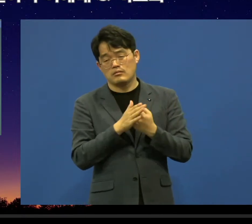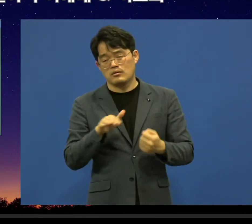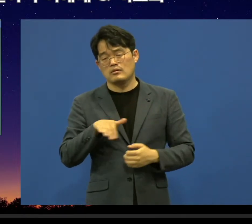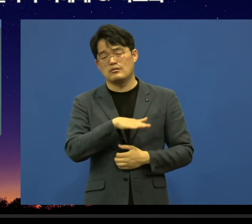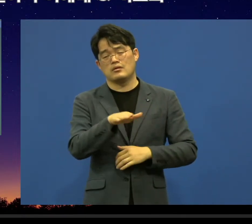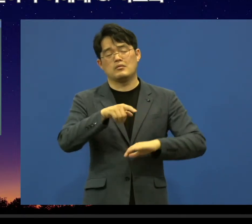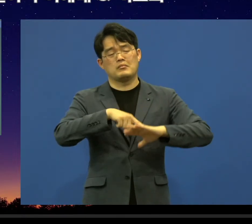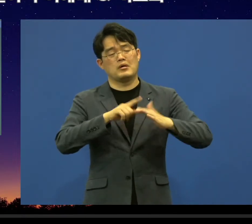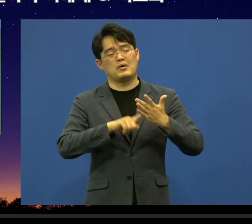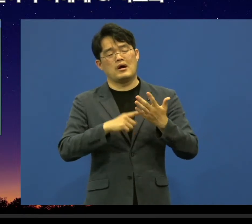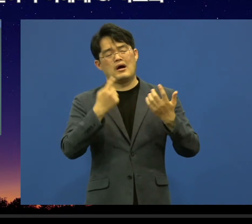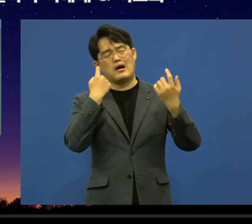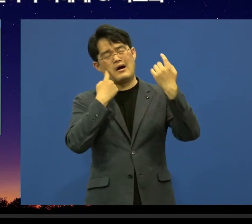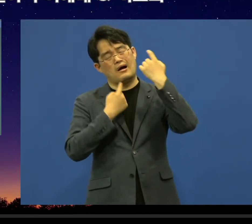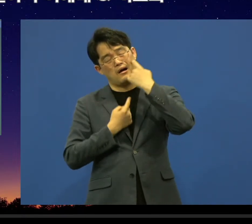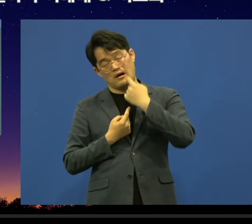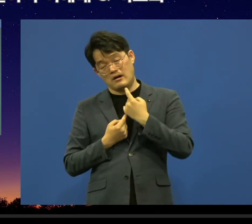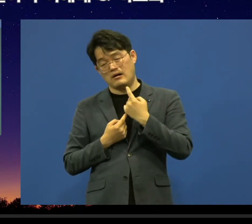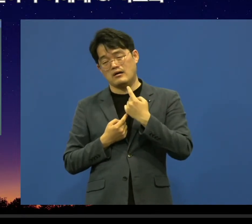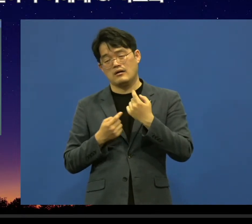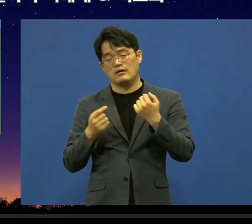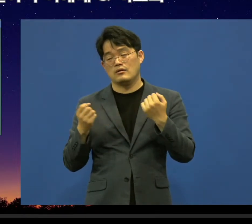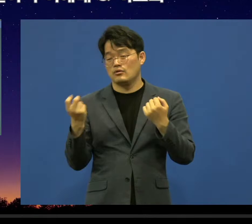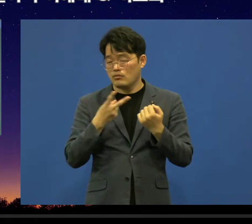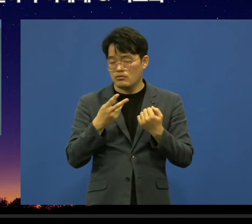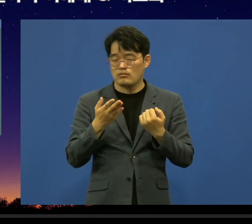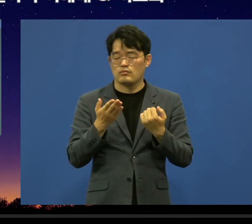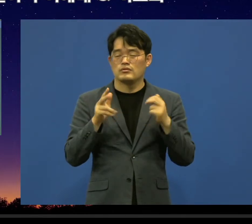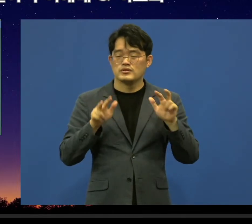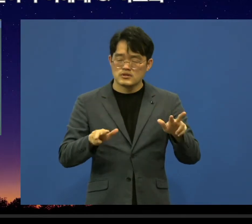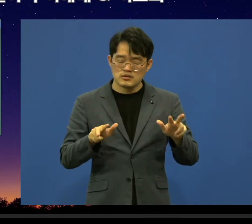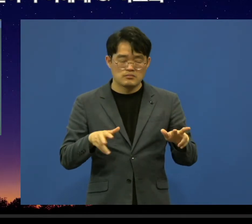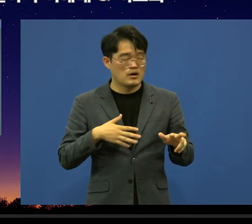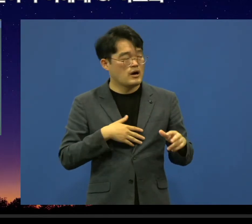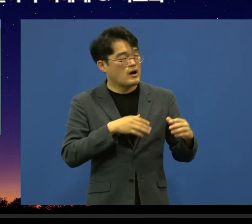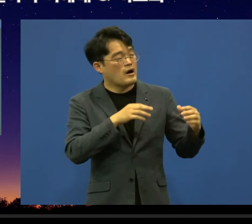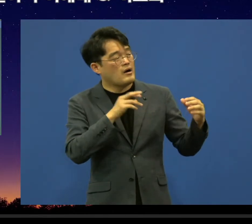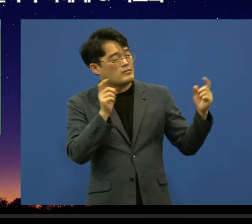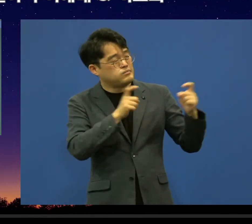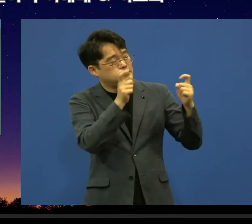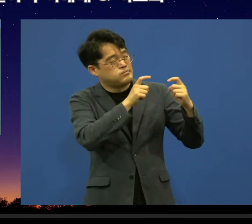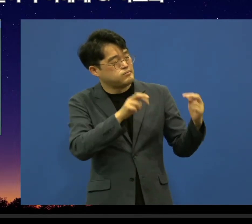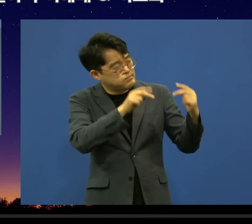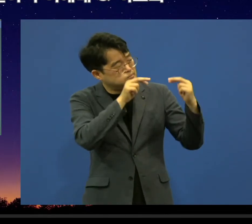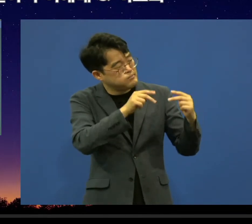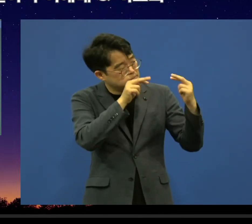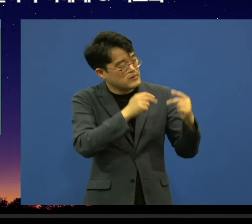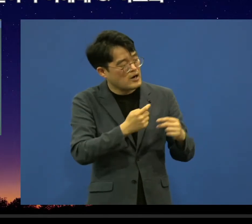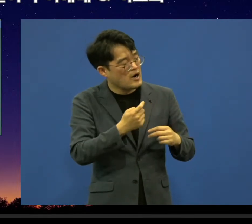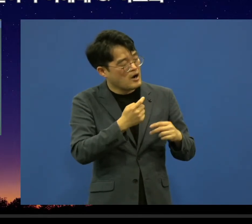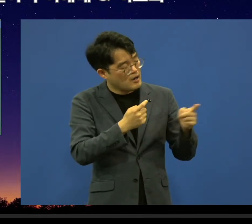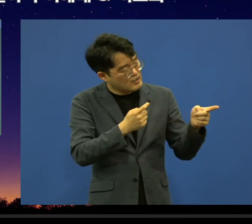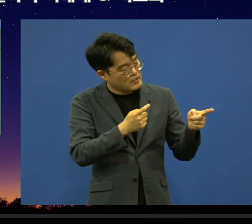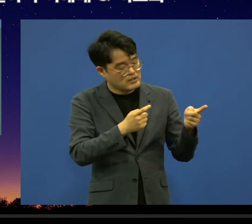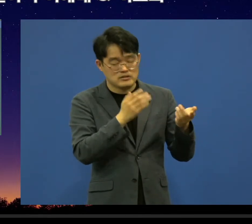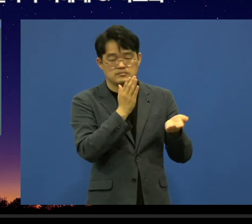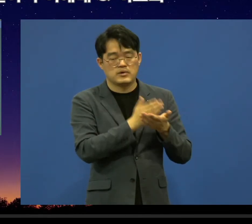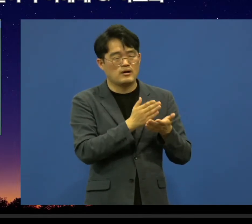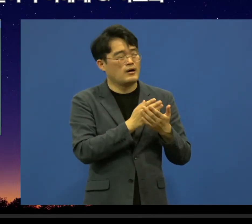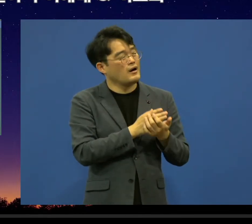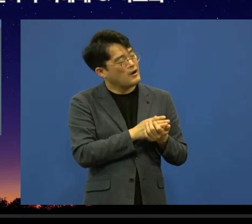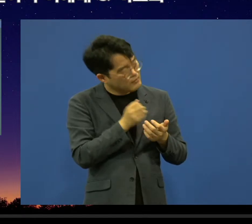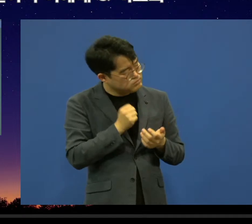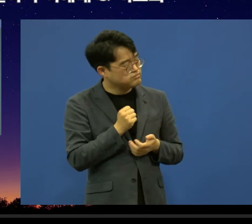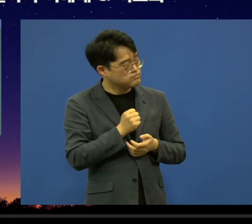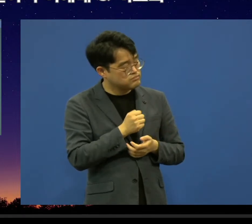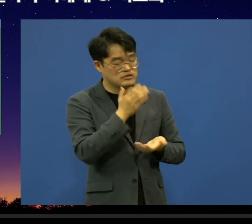지금 낭비되고 있는 분들 계십니까? 돌아설 때예요. 돌아서버리세요. 돌아서십시오.